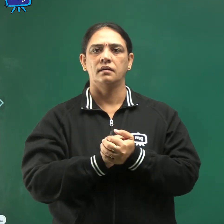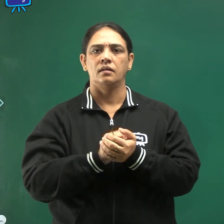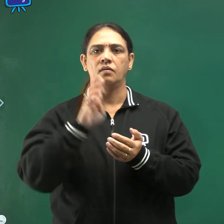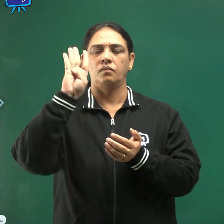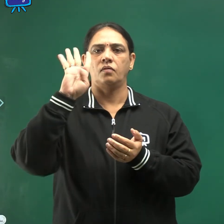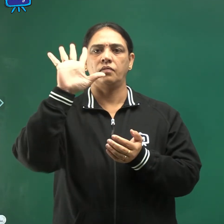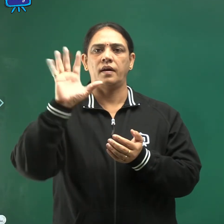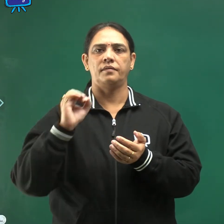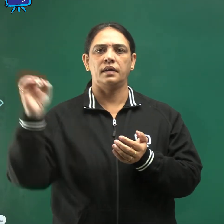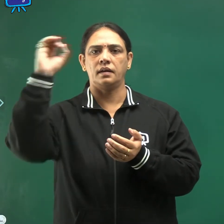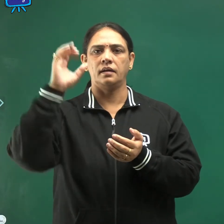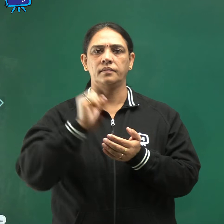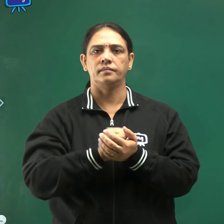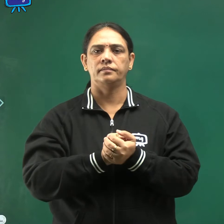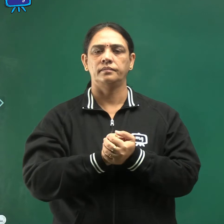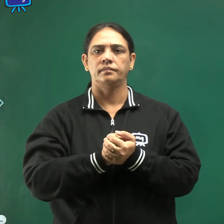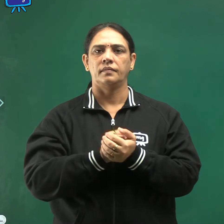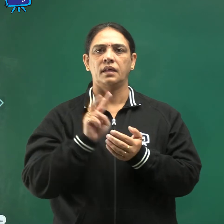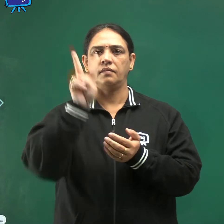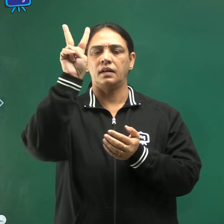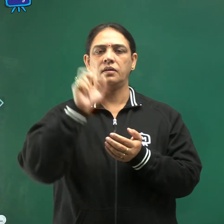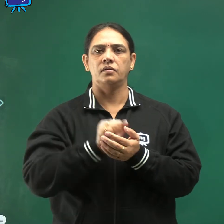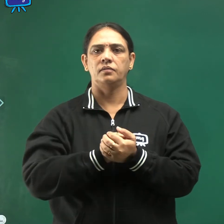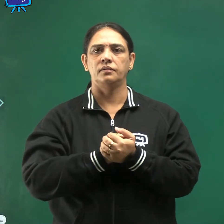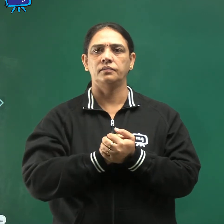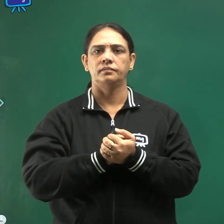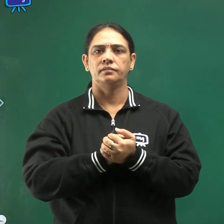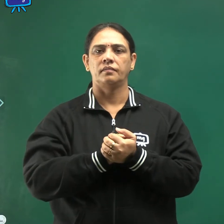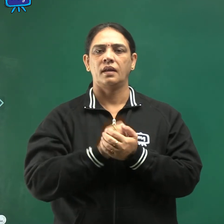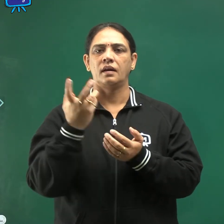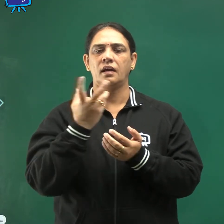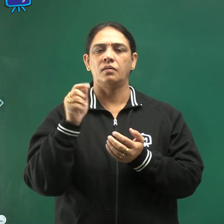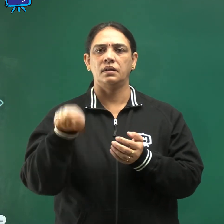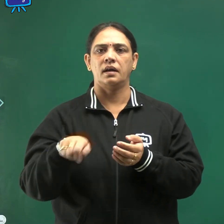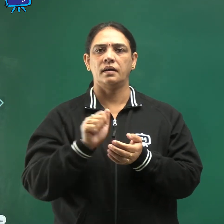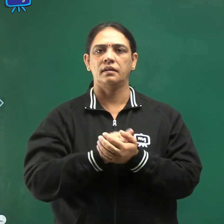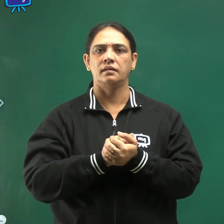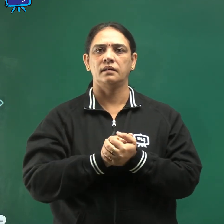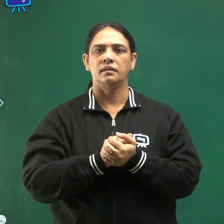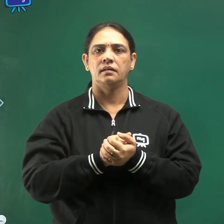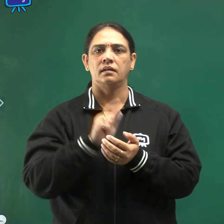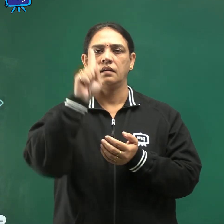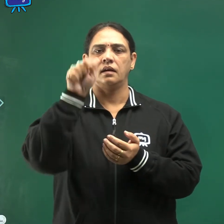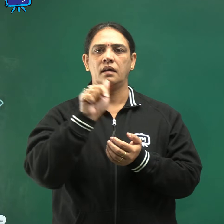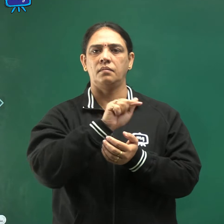45 डिग्री का मान क्या होता है,